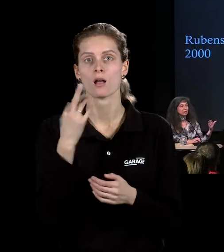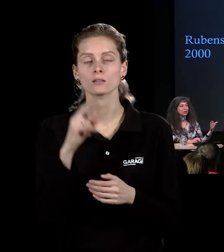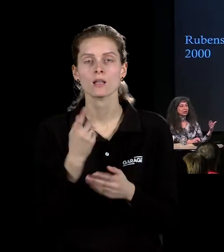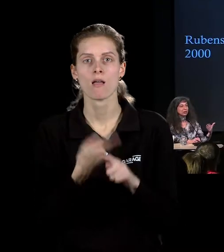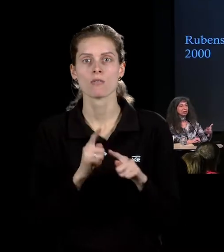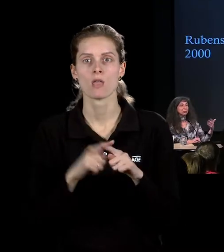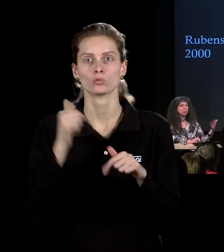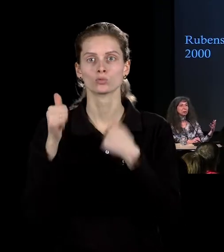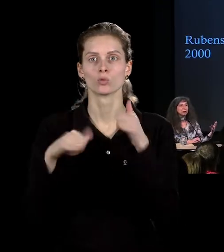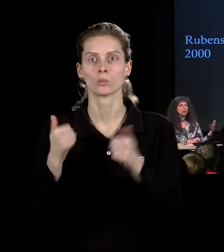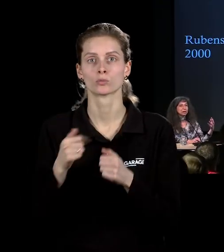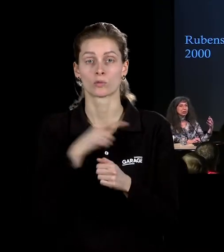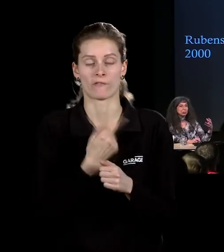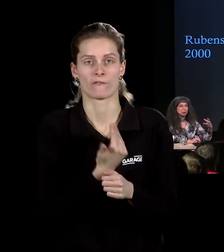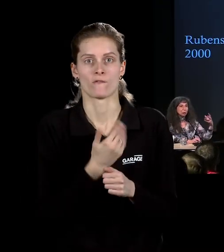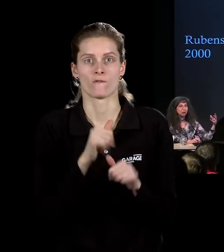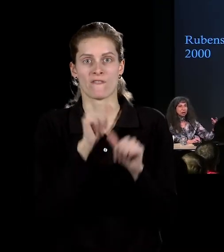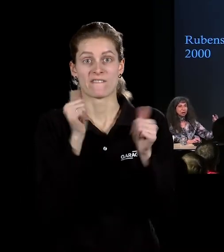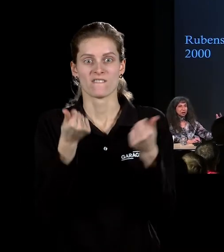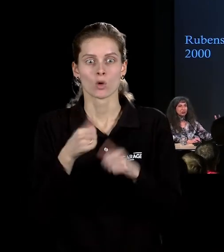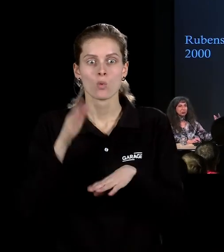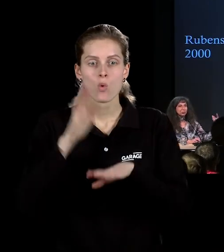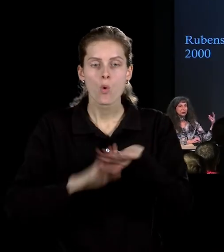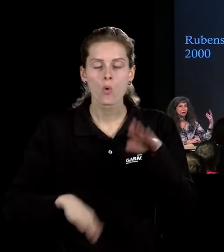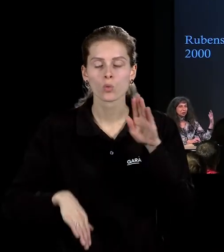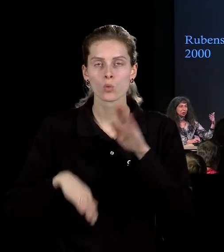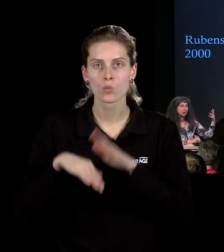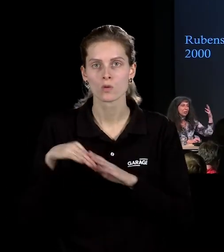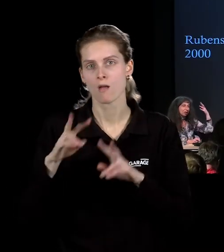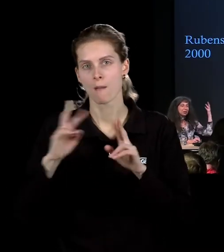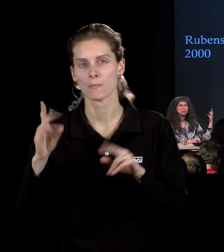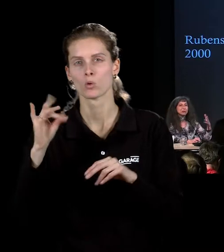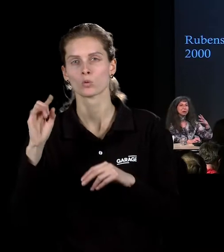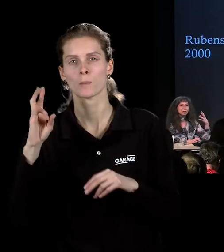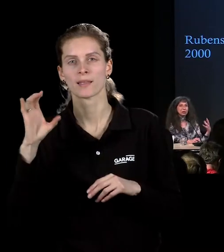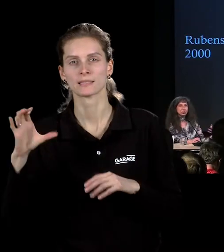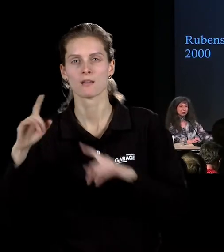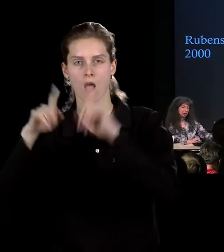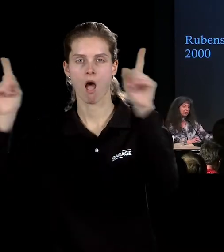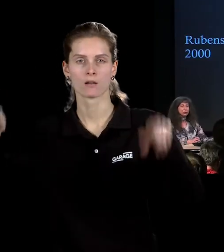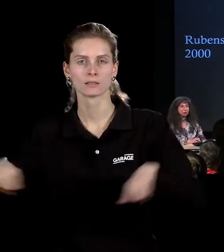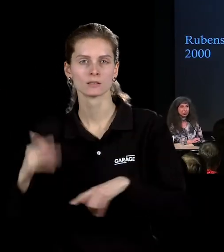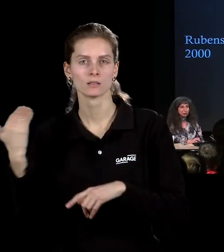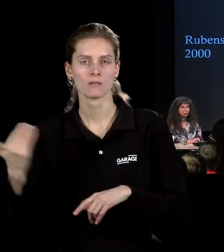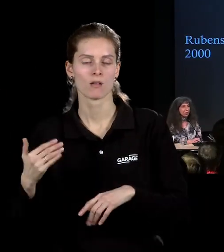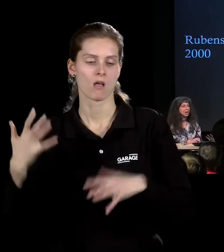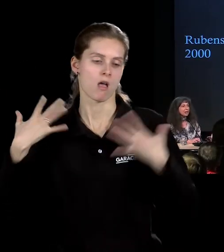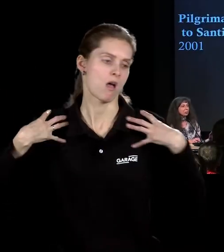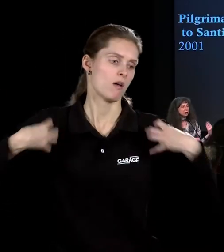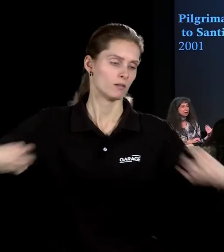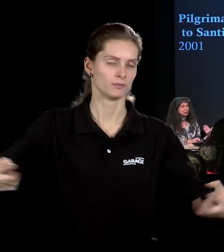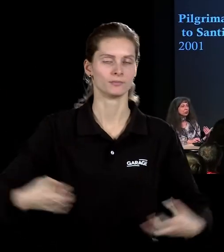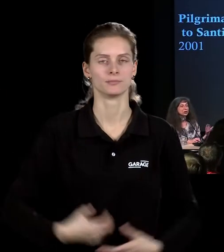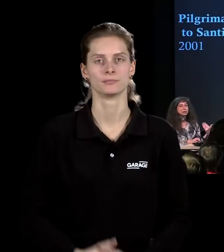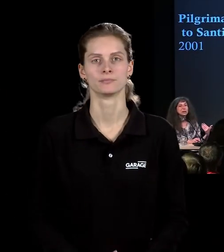вот появляется это его фигура, эти самые руки, как на картине Рубенса, которые разрывают и охватывают его.